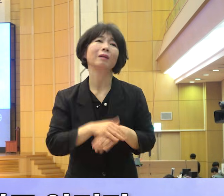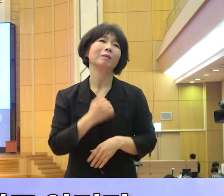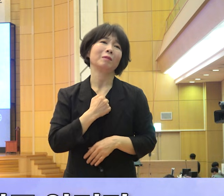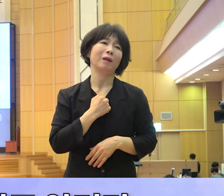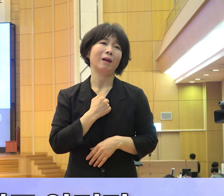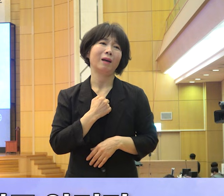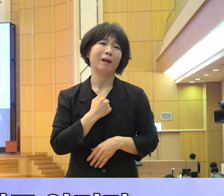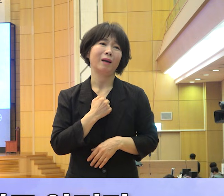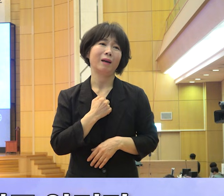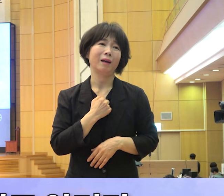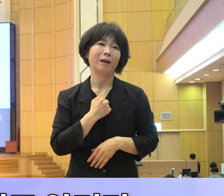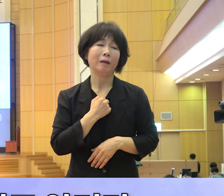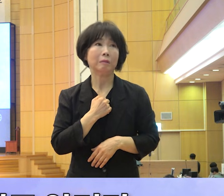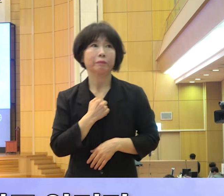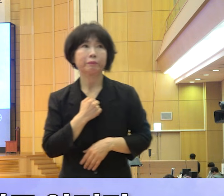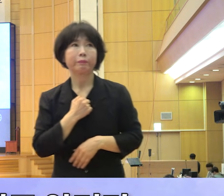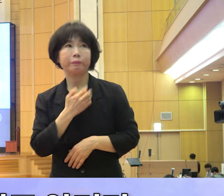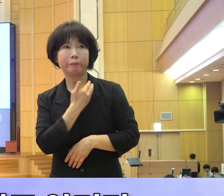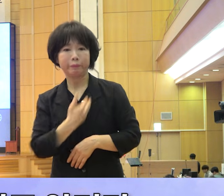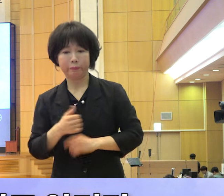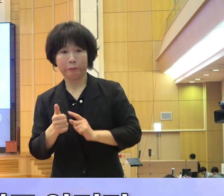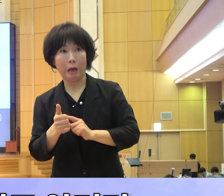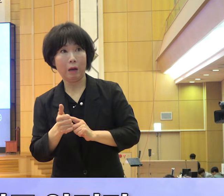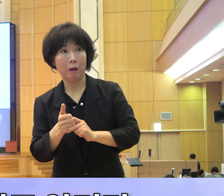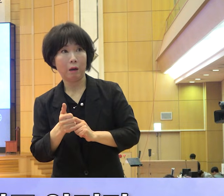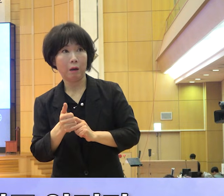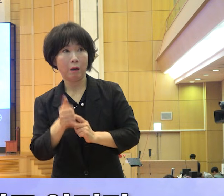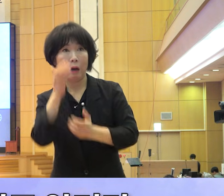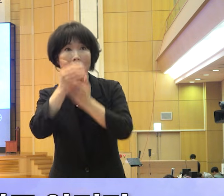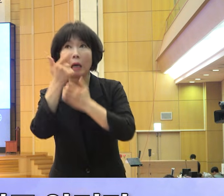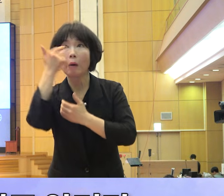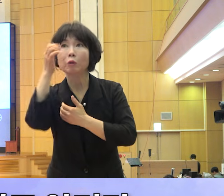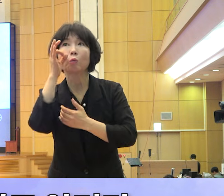아버지를 보여달라고 하는데 아버지에 대해서 얘기하는 게 아니라